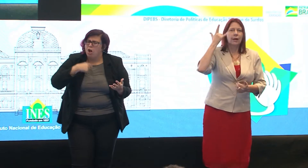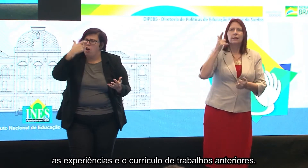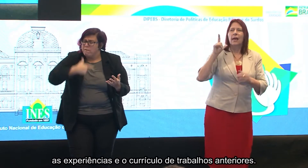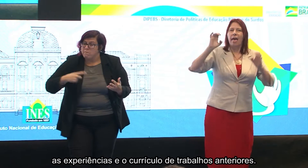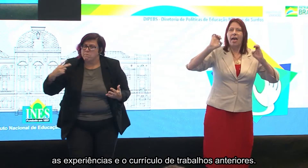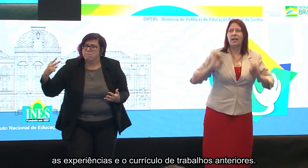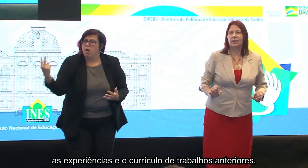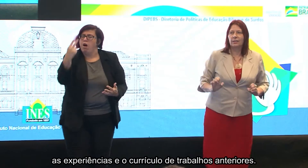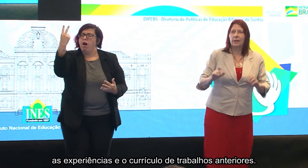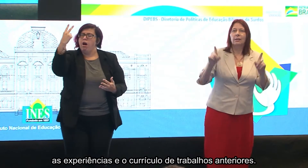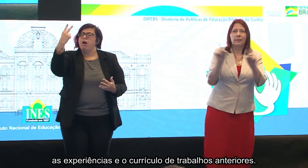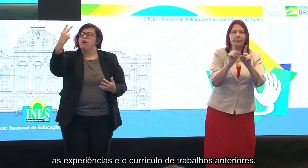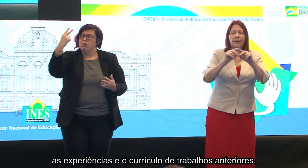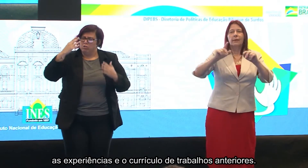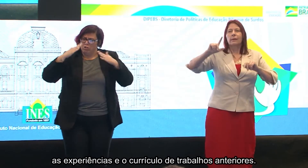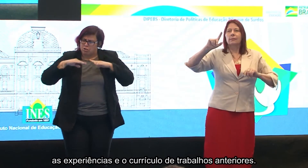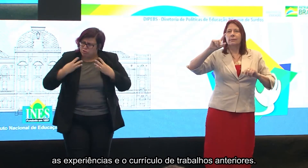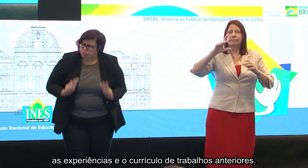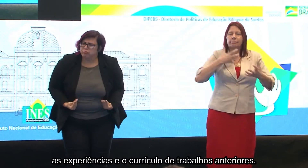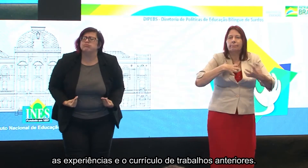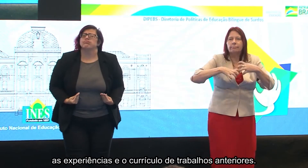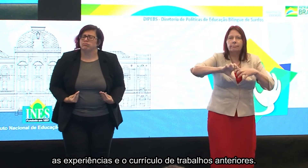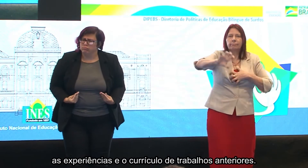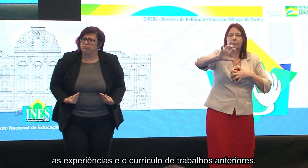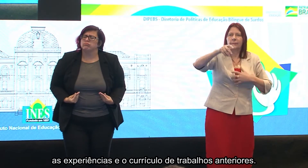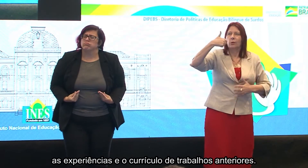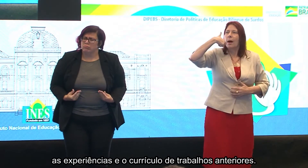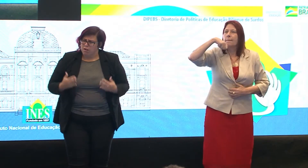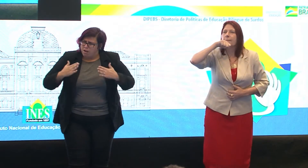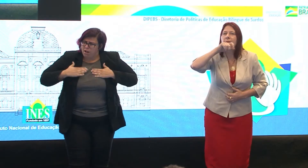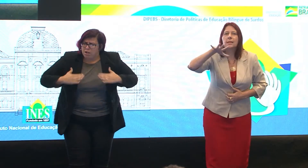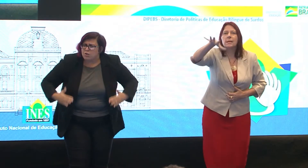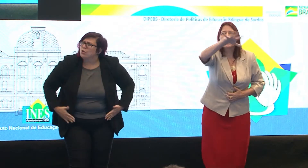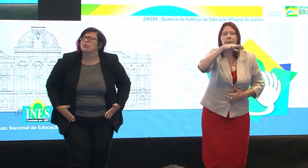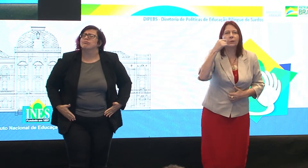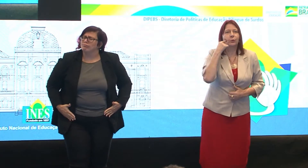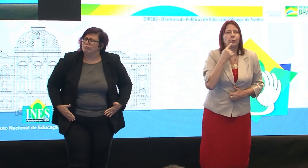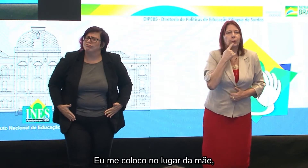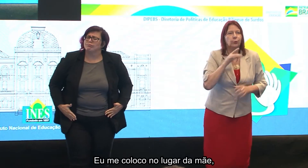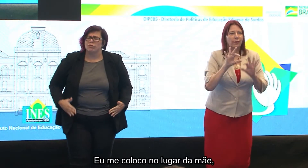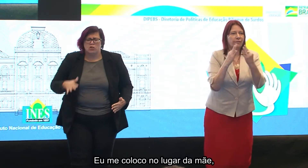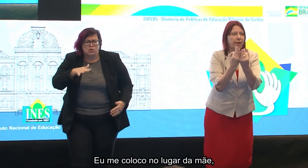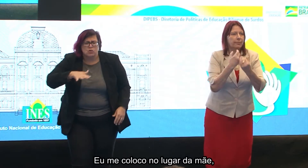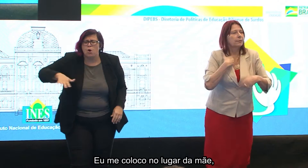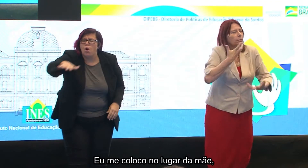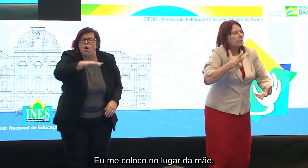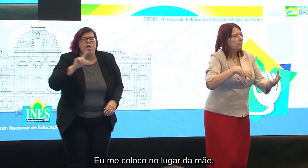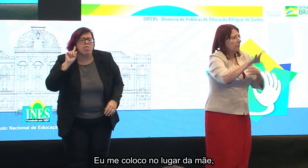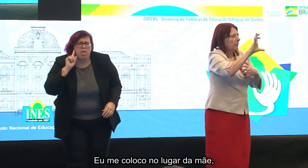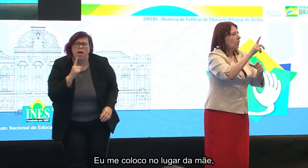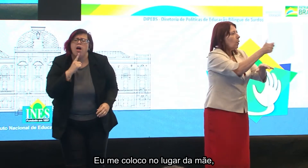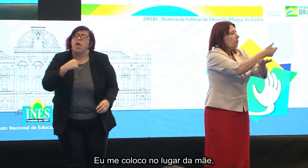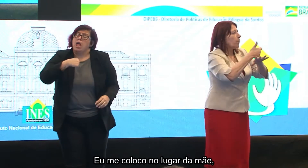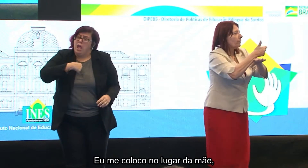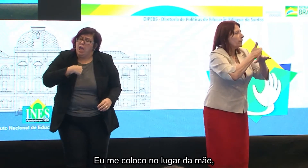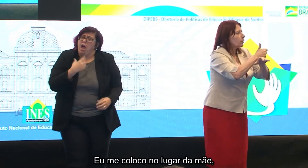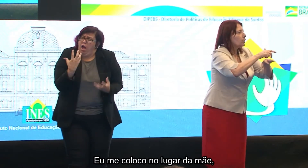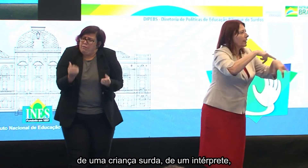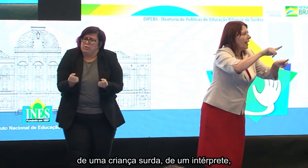as experiências, o currículo de trabalhos anteriores. Eu me coloco no lugar da mãe de uma